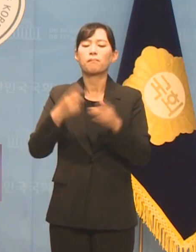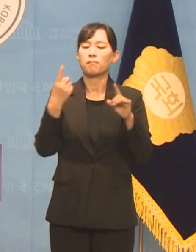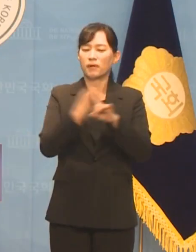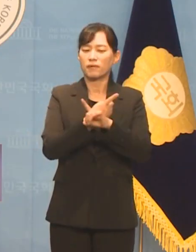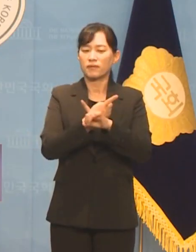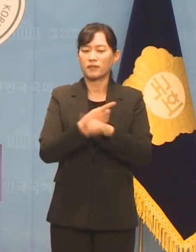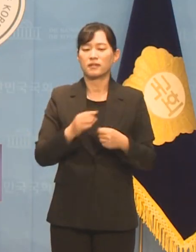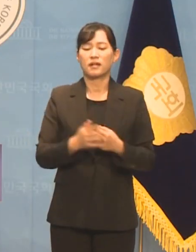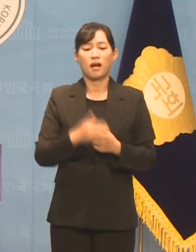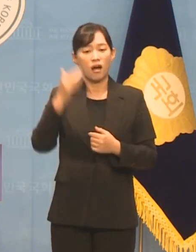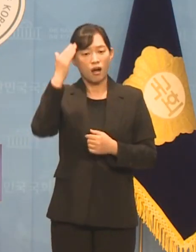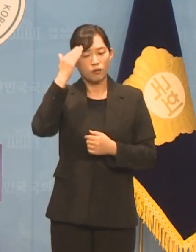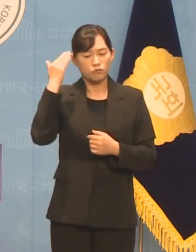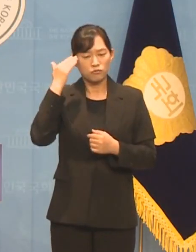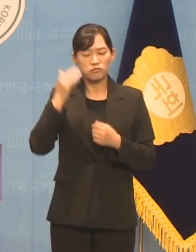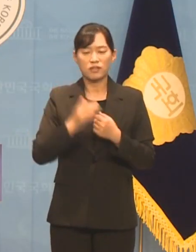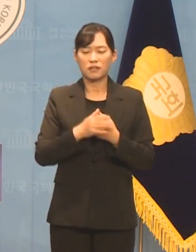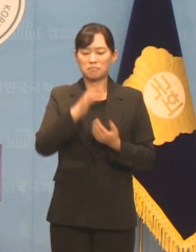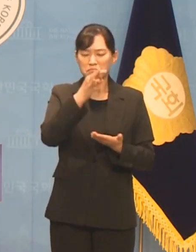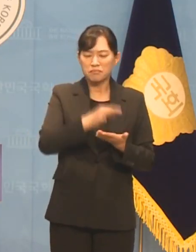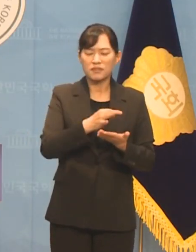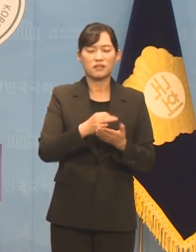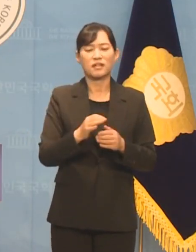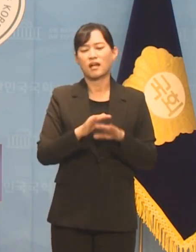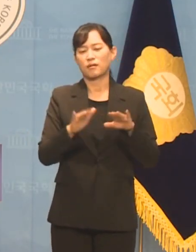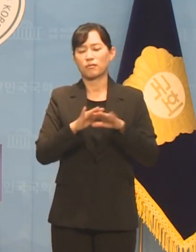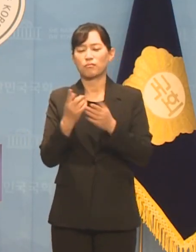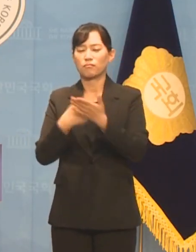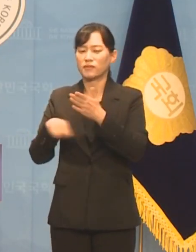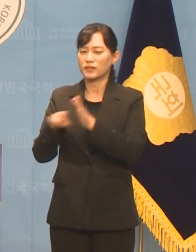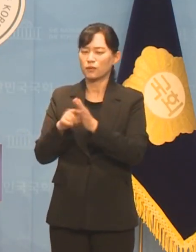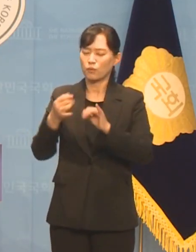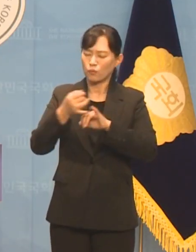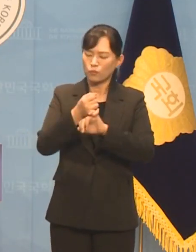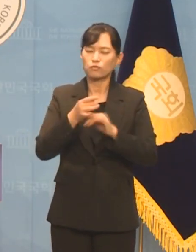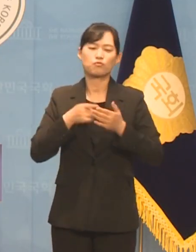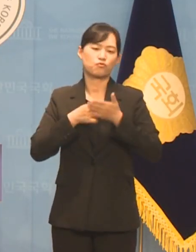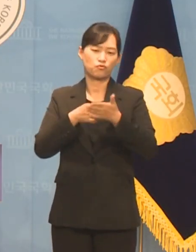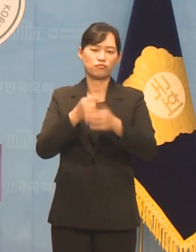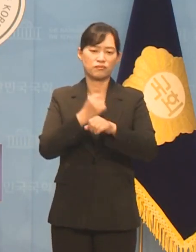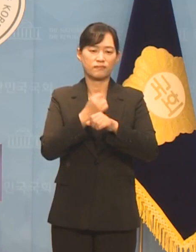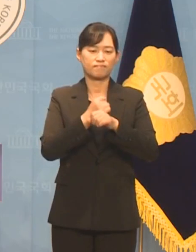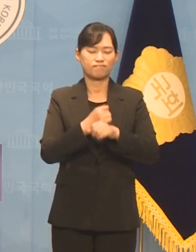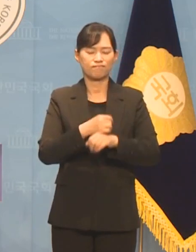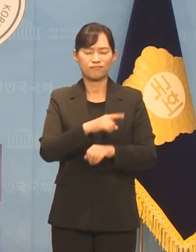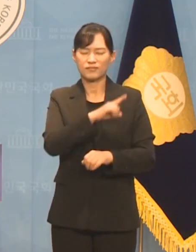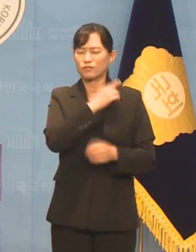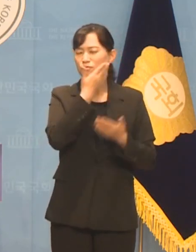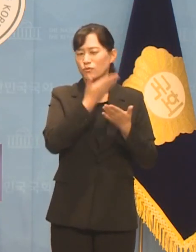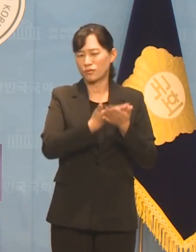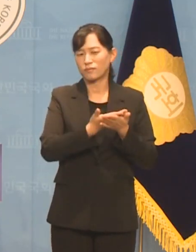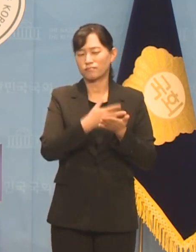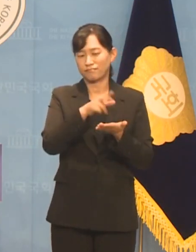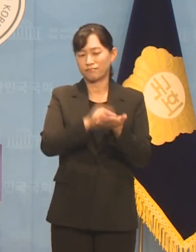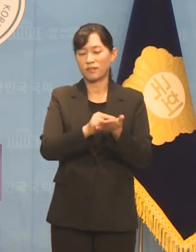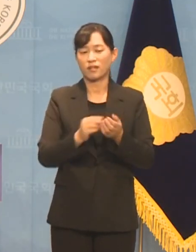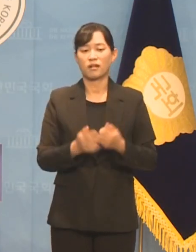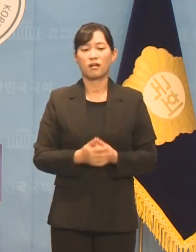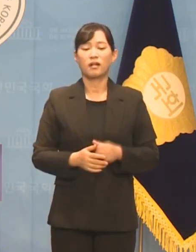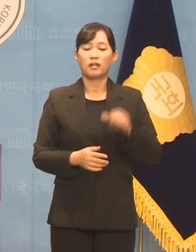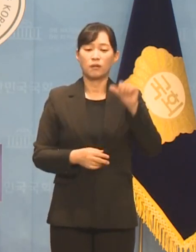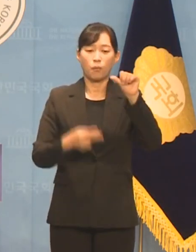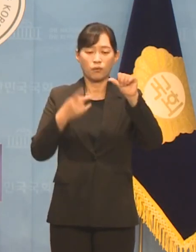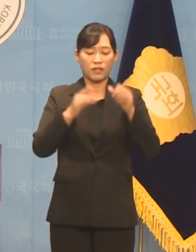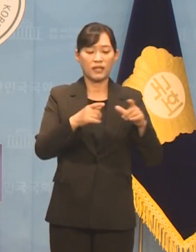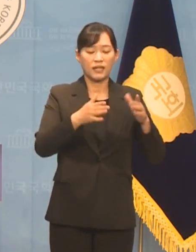발전과 코리아 디스카운트 해소를 위해 우리가 반드시 추진해야 할 최우선 과제입니다. 5대